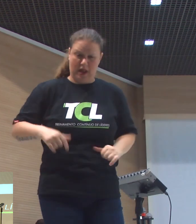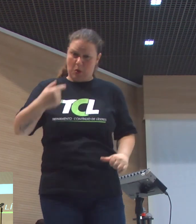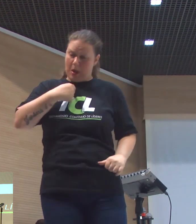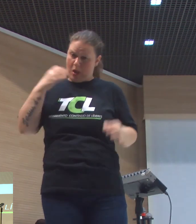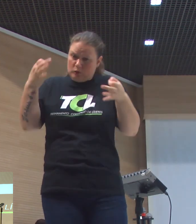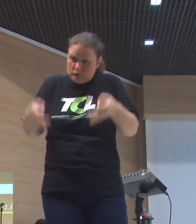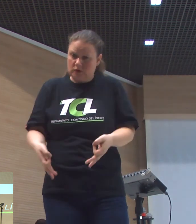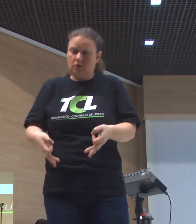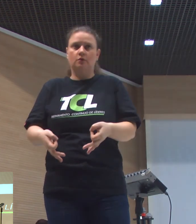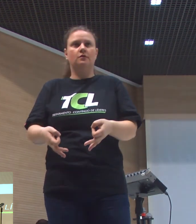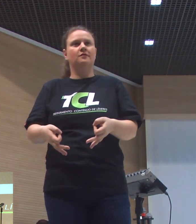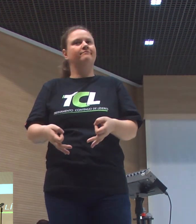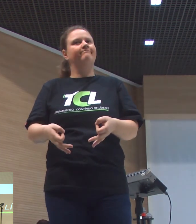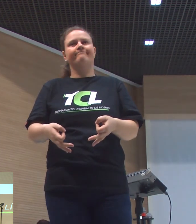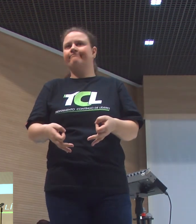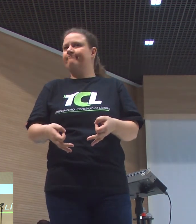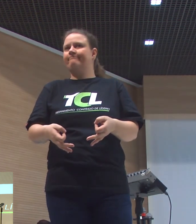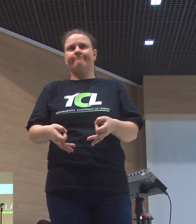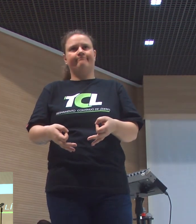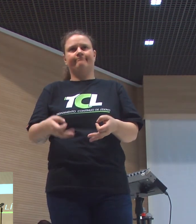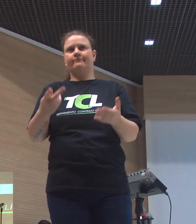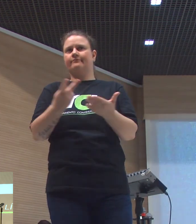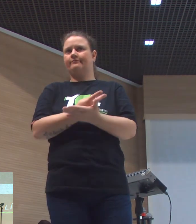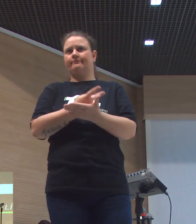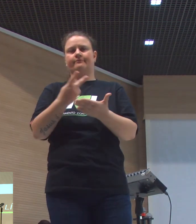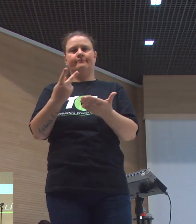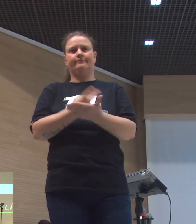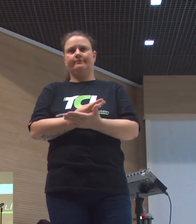E não era bem assim.